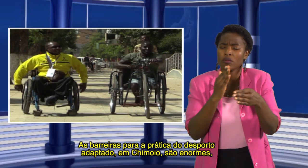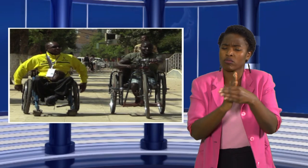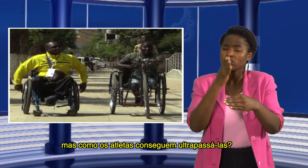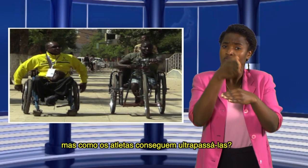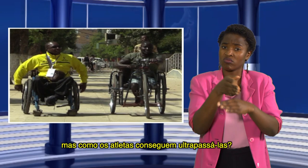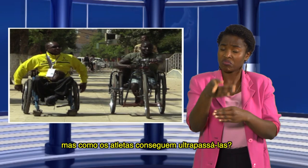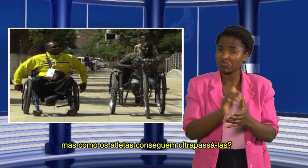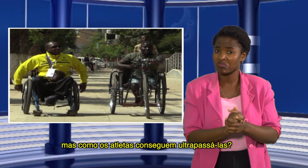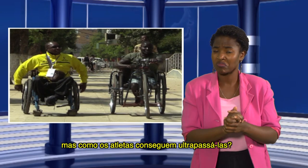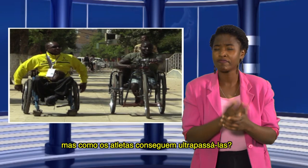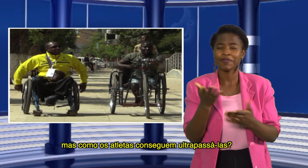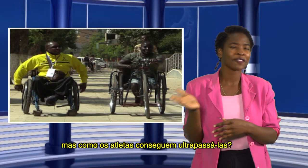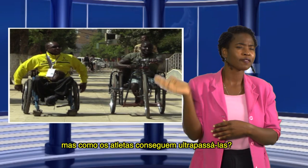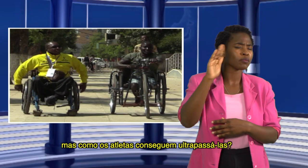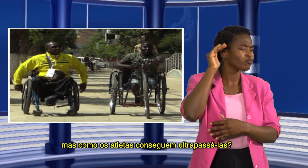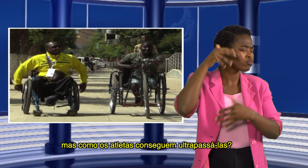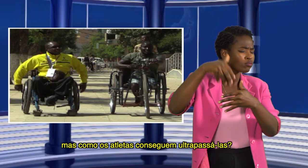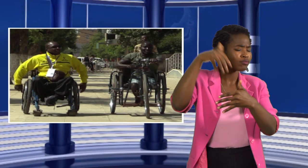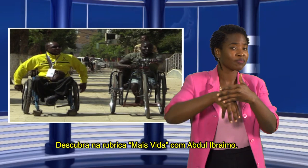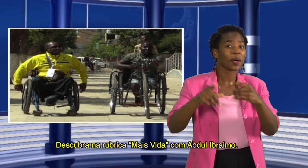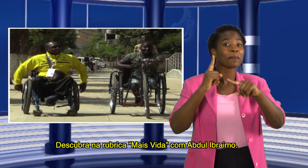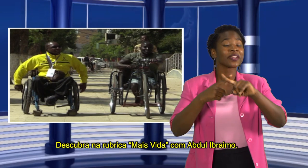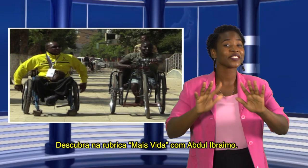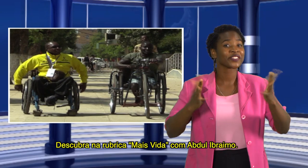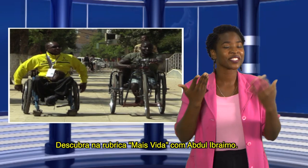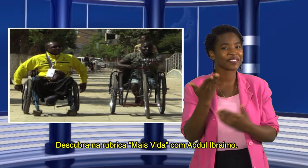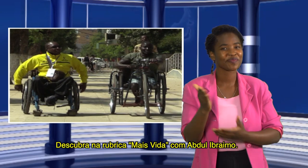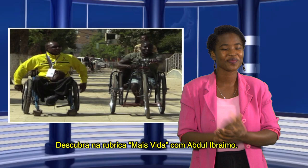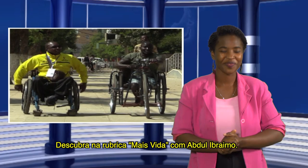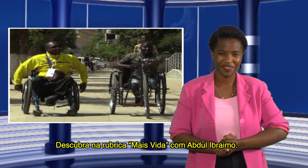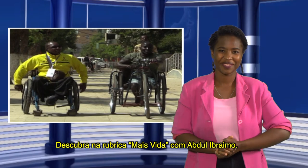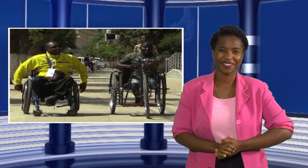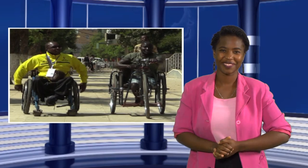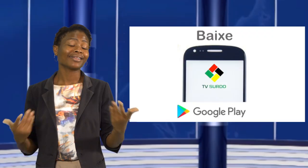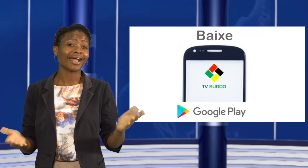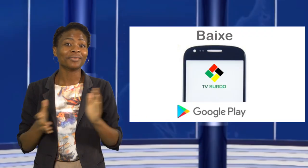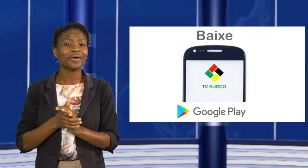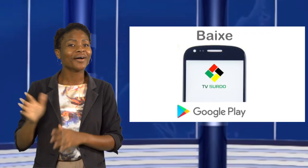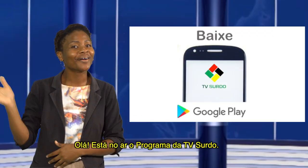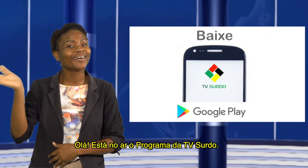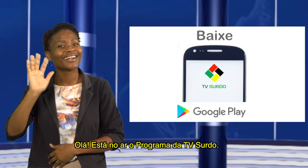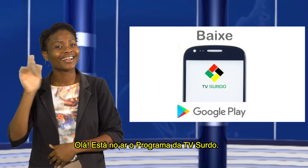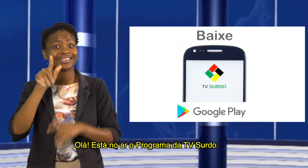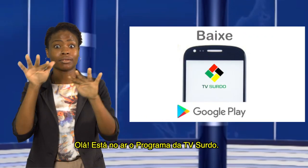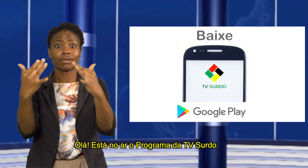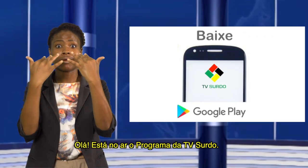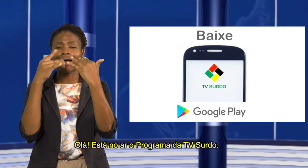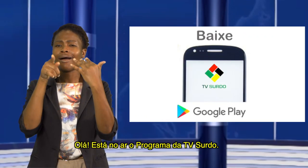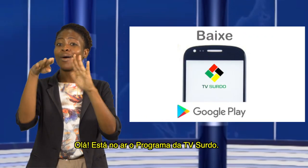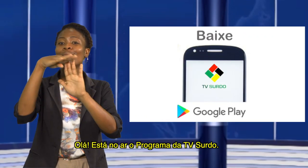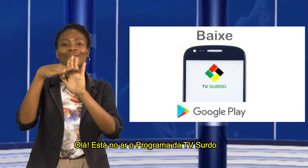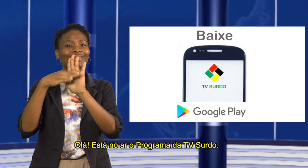Desporto adaptado Na rubrica Mais Vida, com Abdul Ibrahim Olá,